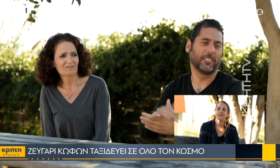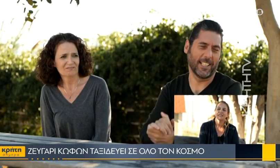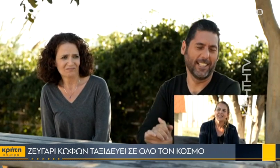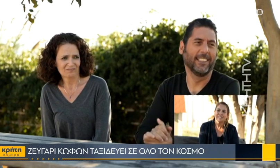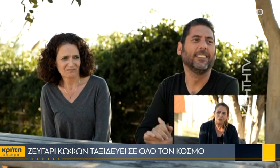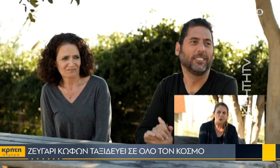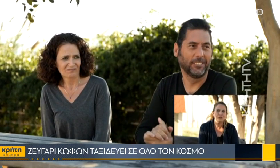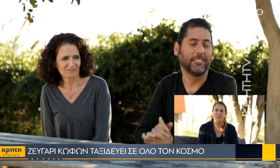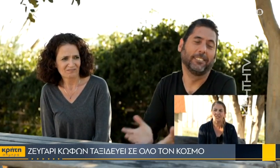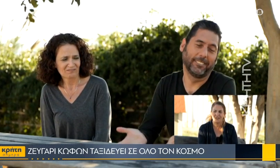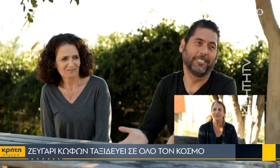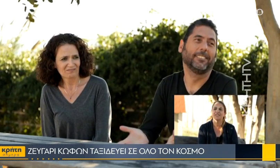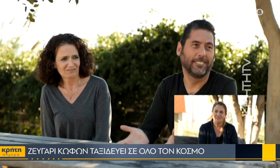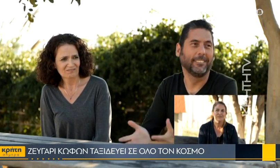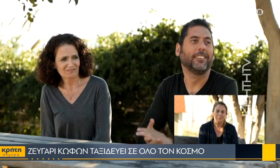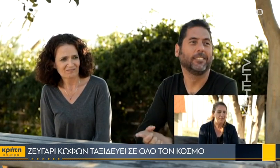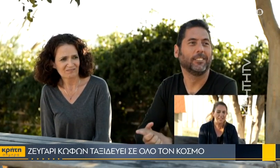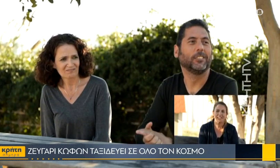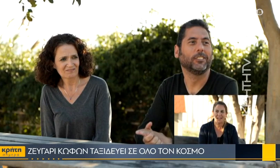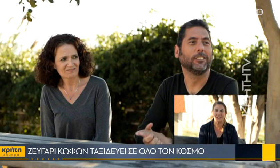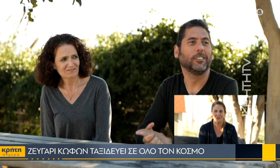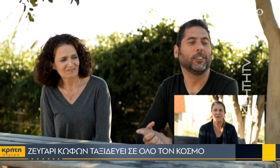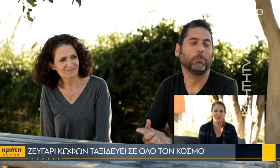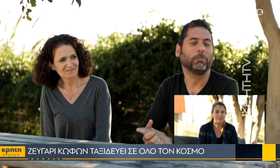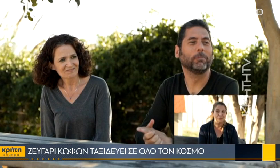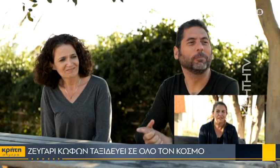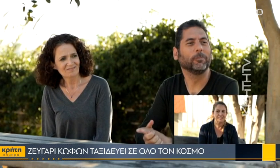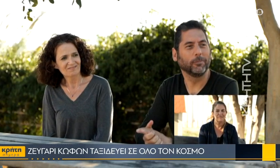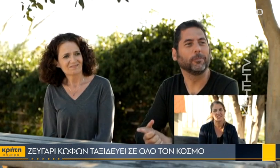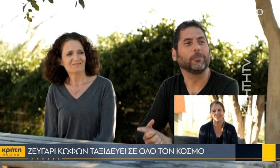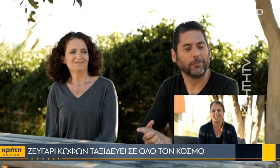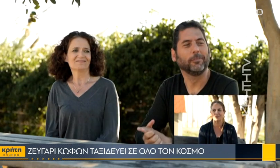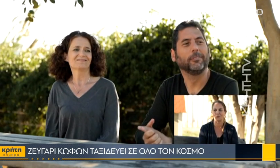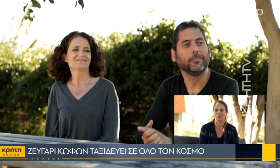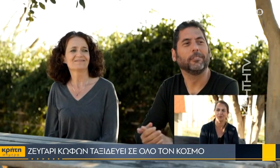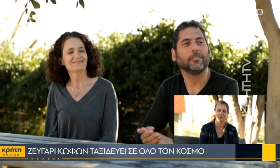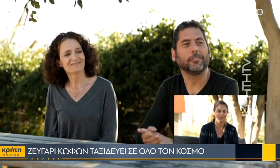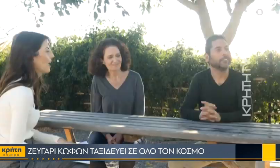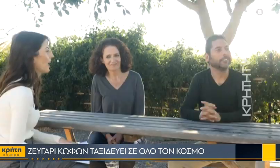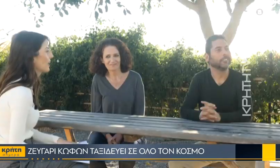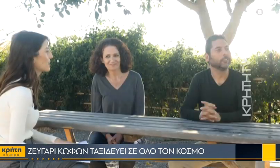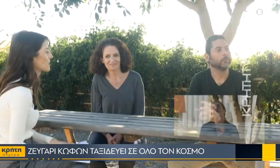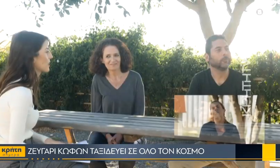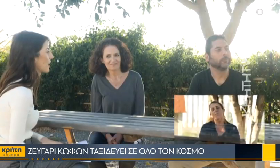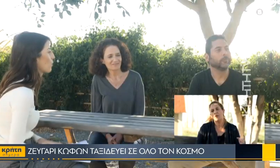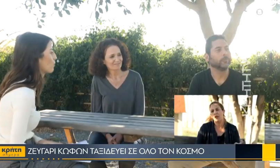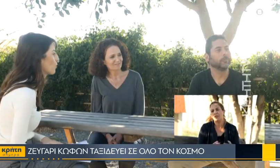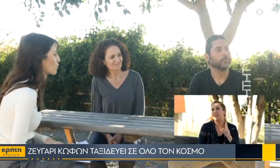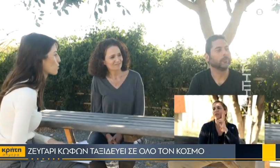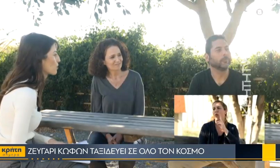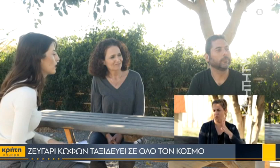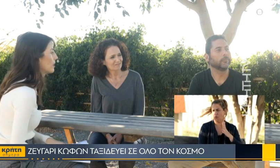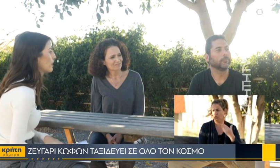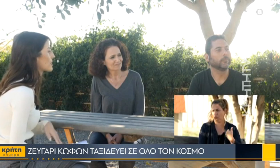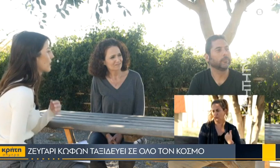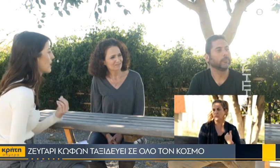Αλλά και σε αυτό, όσο ταξιδεύεις, γίνεσαι καλύτερος. Μαθαίνεις πώς να εξερευνάς καλύτερα τους τόπους. Ένας